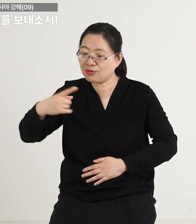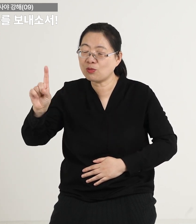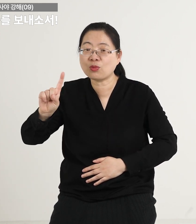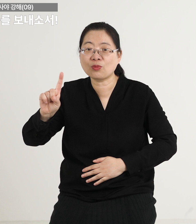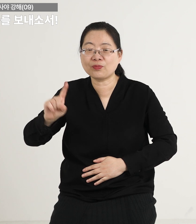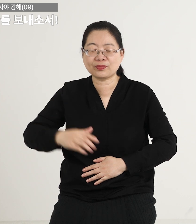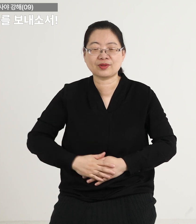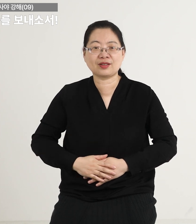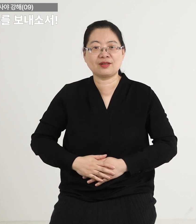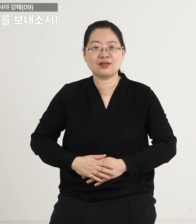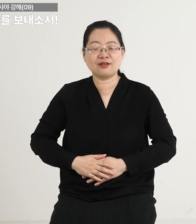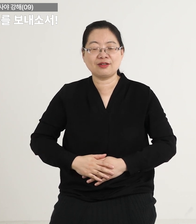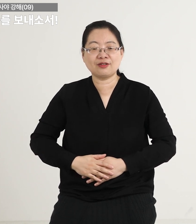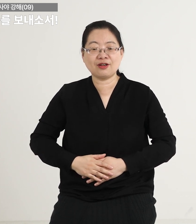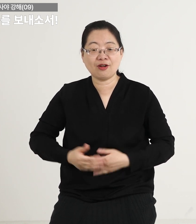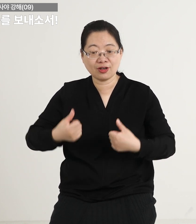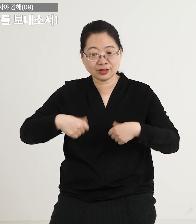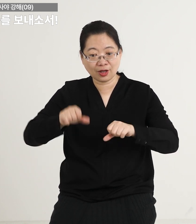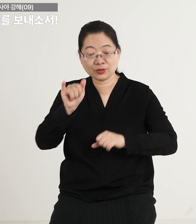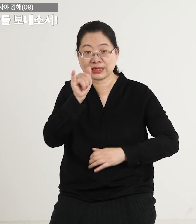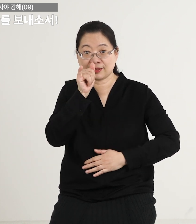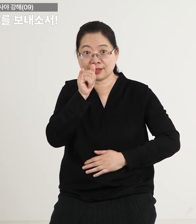그 쌍둥이가 있었는데